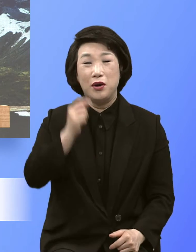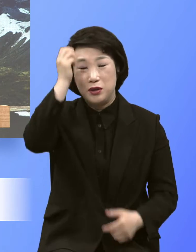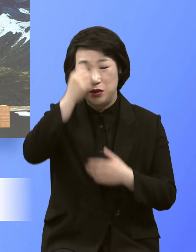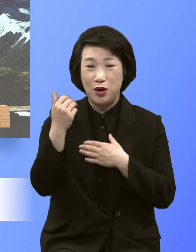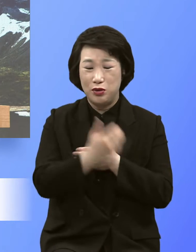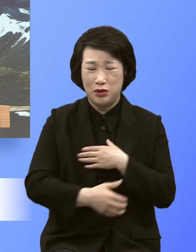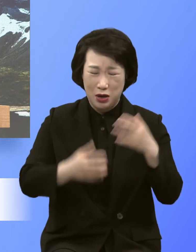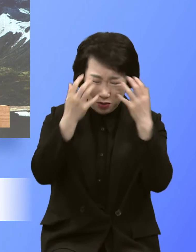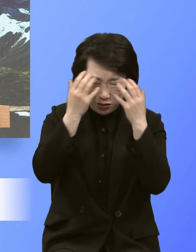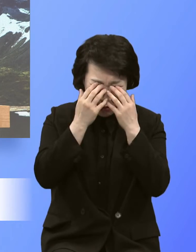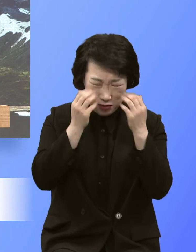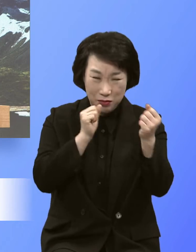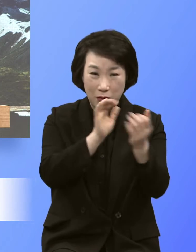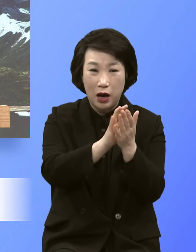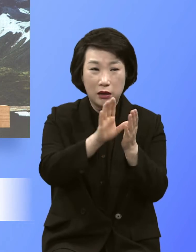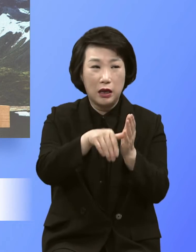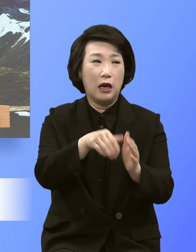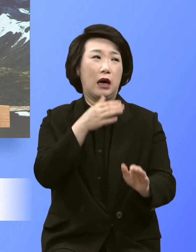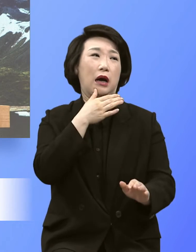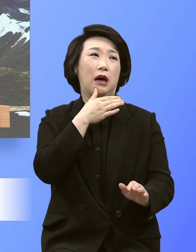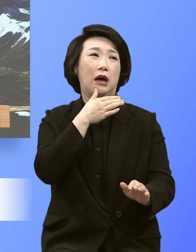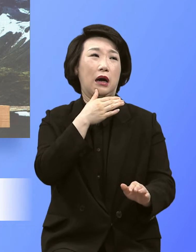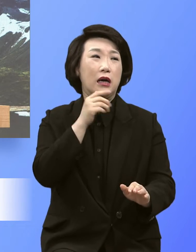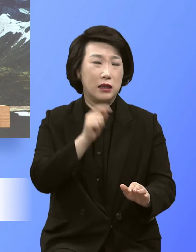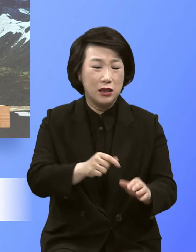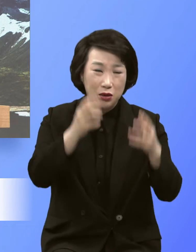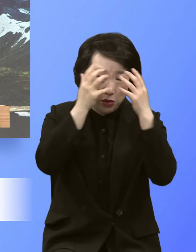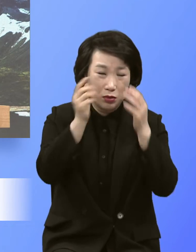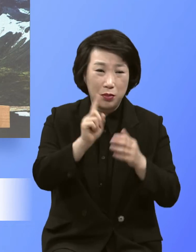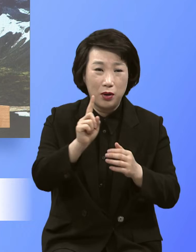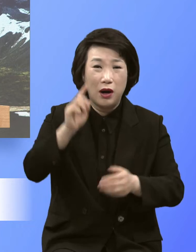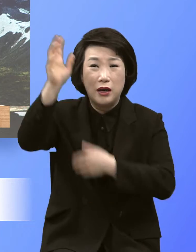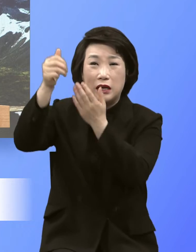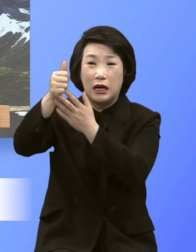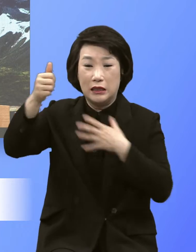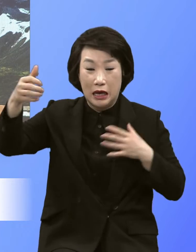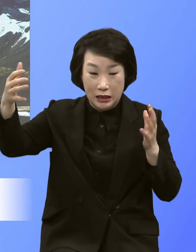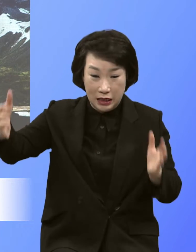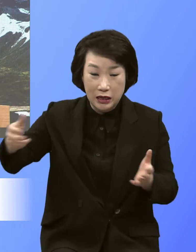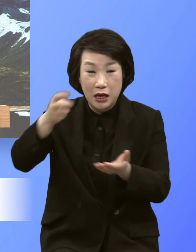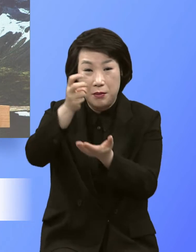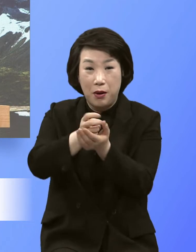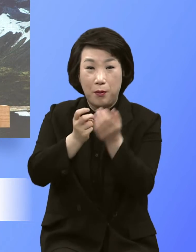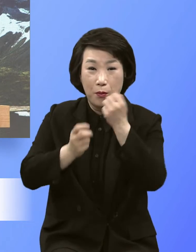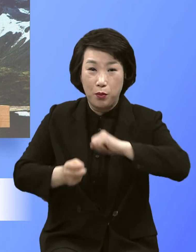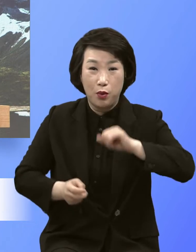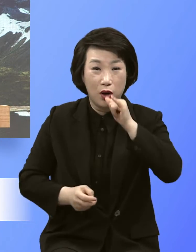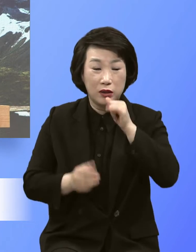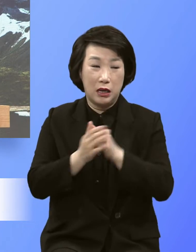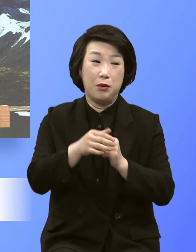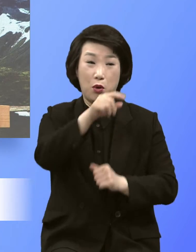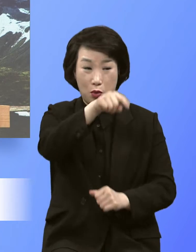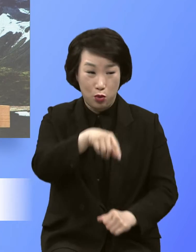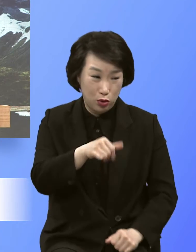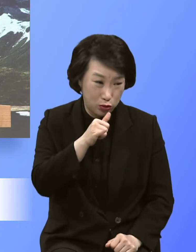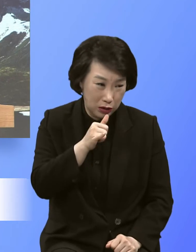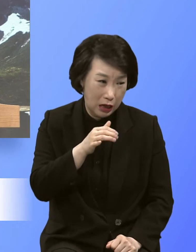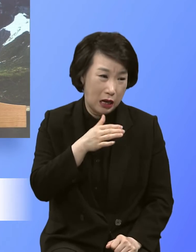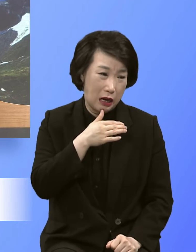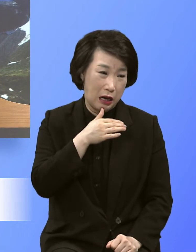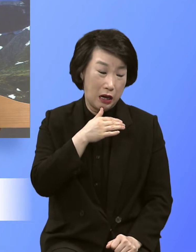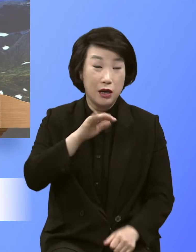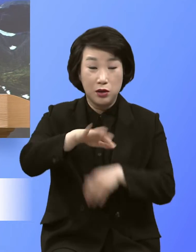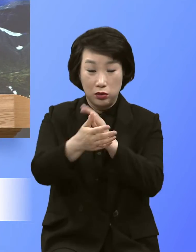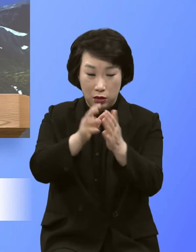간의 고통이 오거든, 이 고통은 하나님과 나와의 질서의 파괴에서 온 것이니